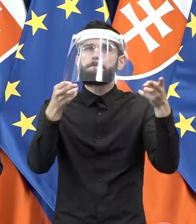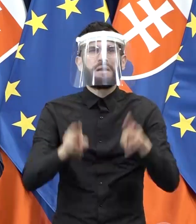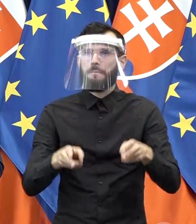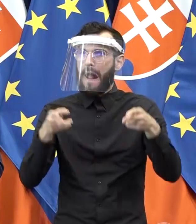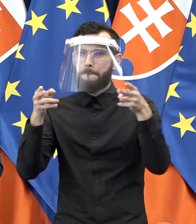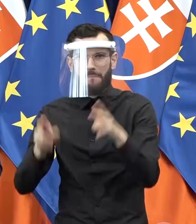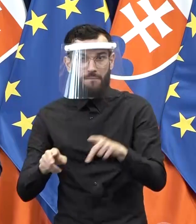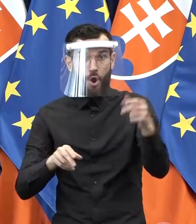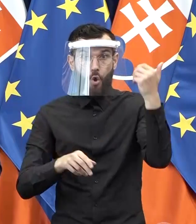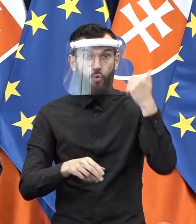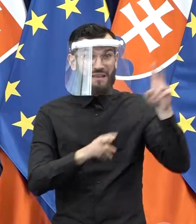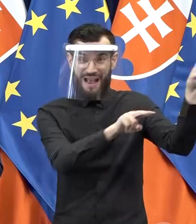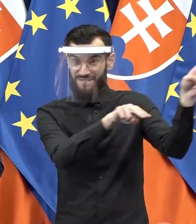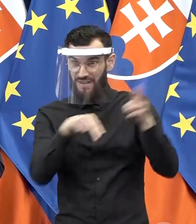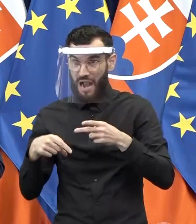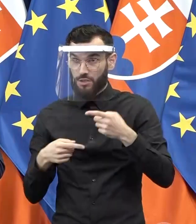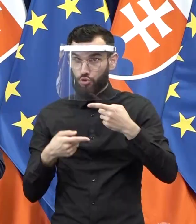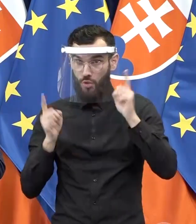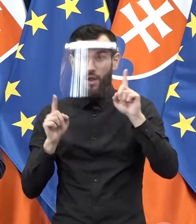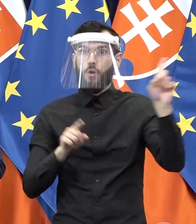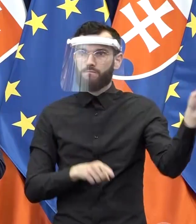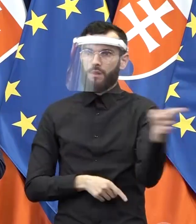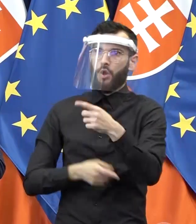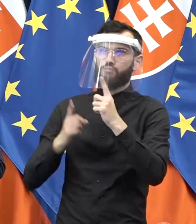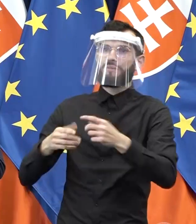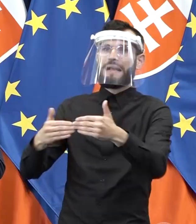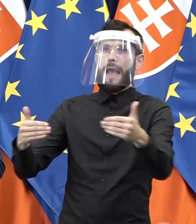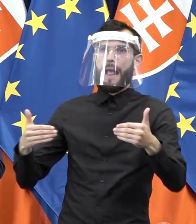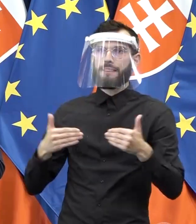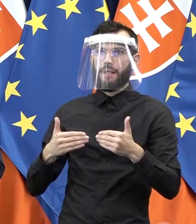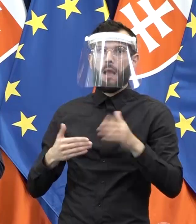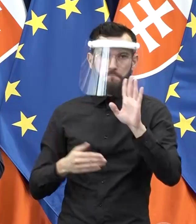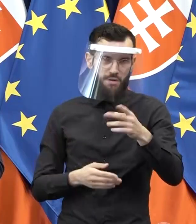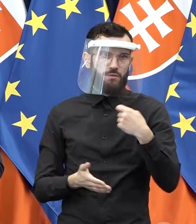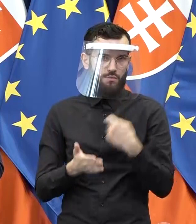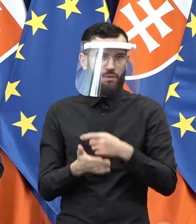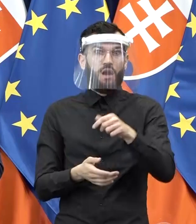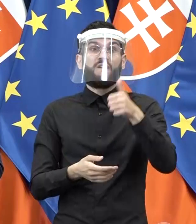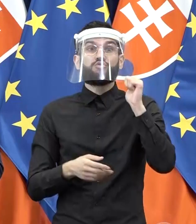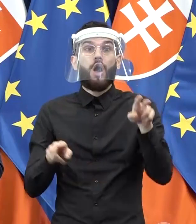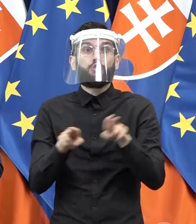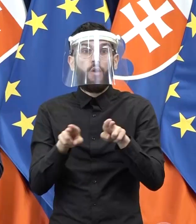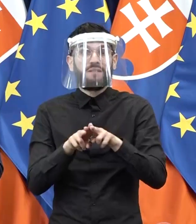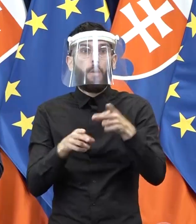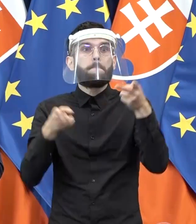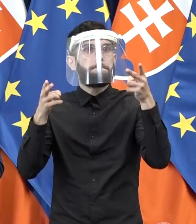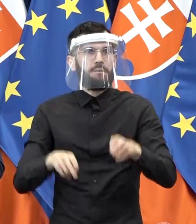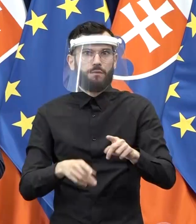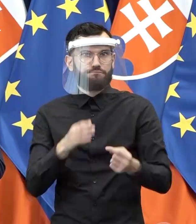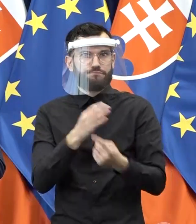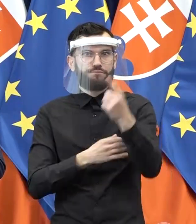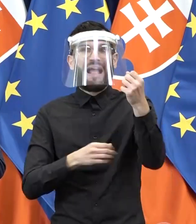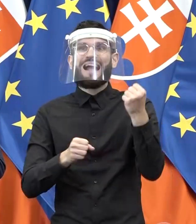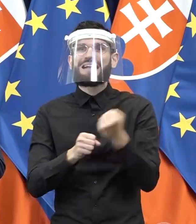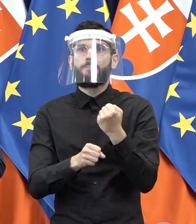ľudí, ktorí sa vracajú na Slovensko, musia ísť do karantény. Má to svoj zmysel, aj včera sme zachytili ďalší prípad v